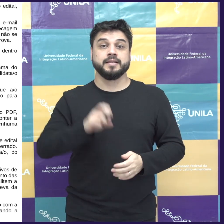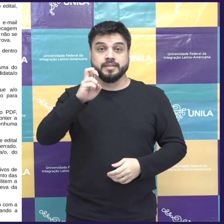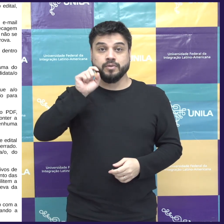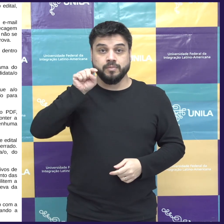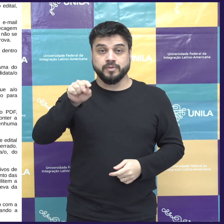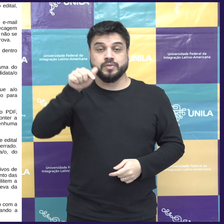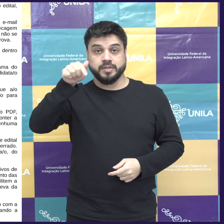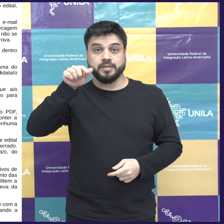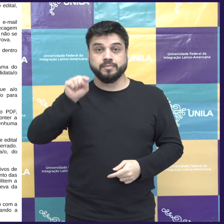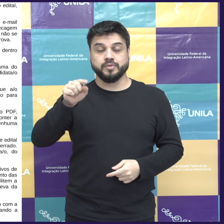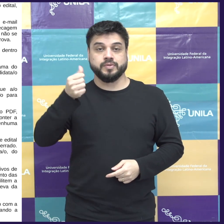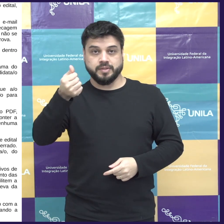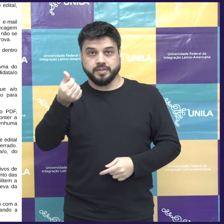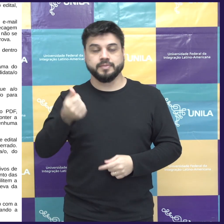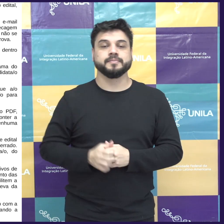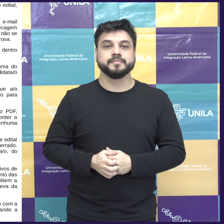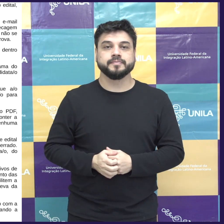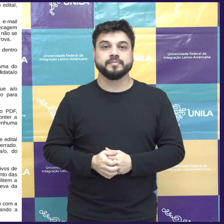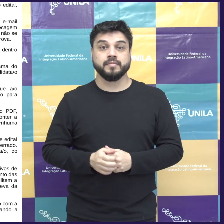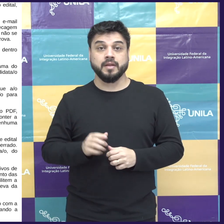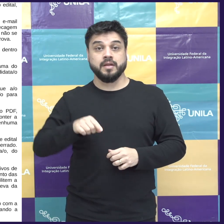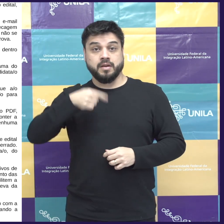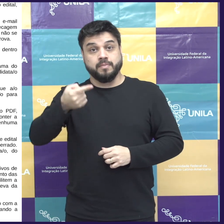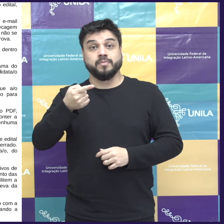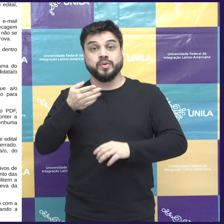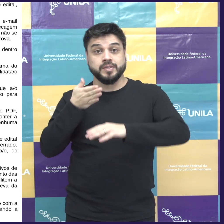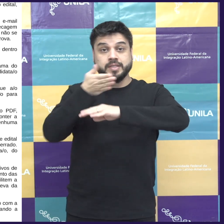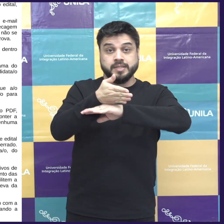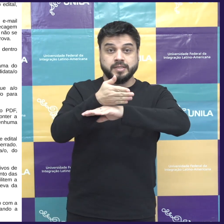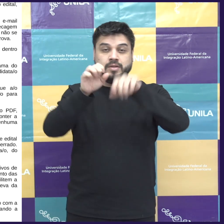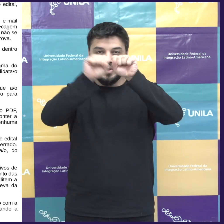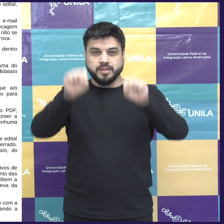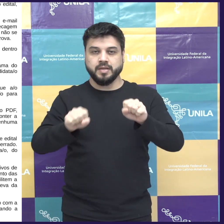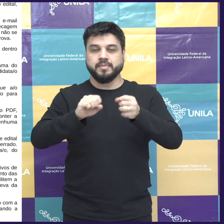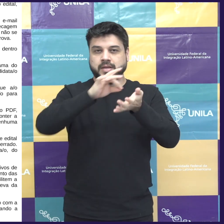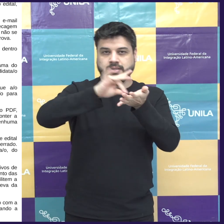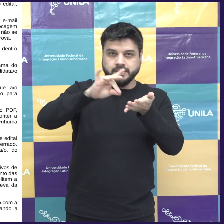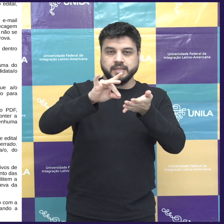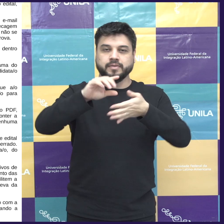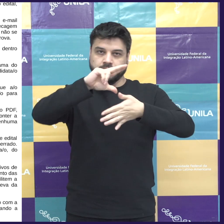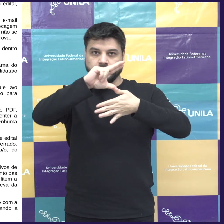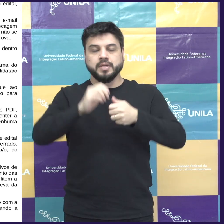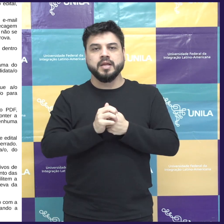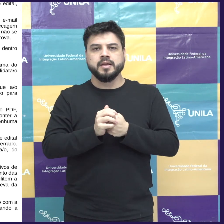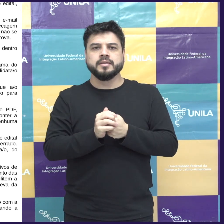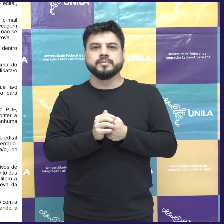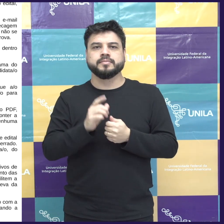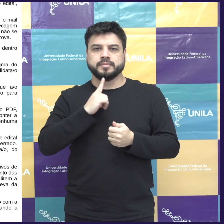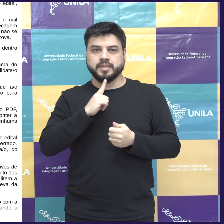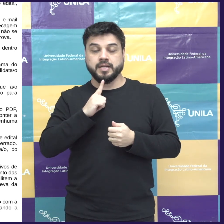5.3.7.6. Após a entrada no sistema Inscreva, constarão as questões que